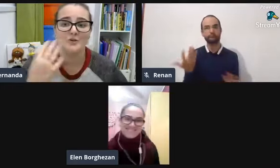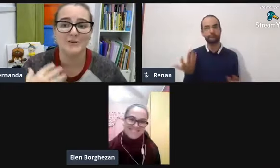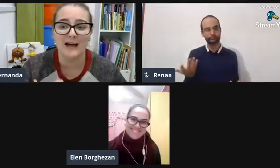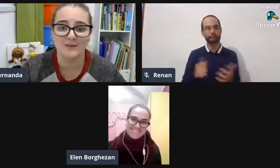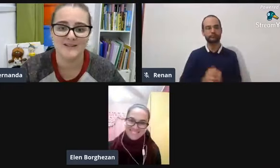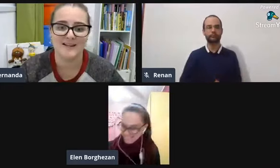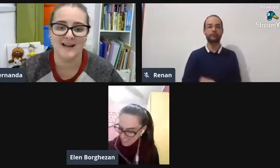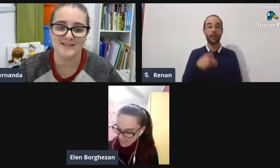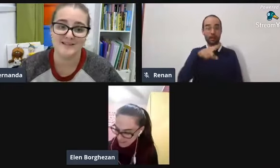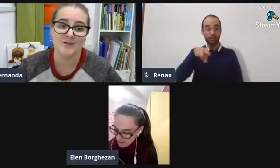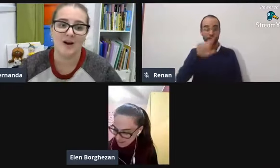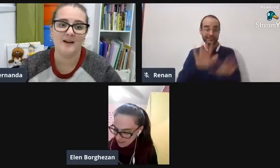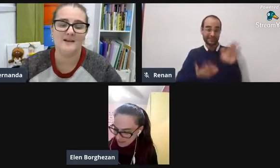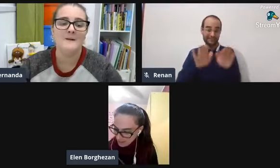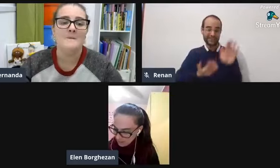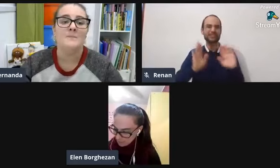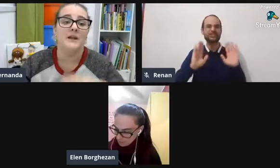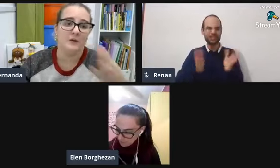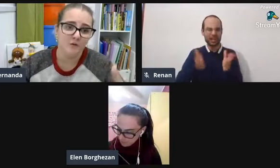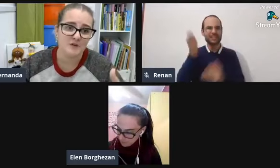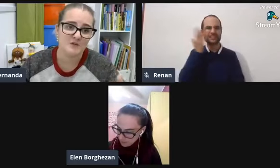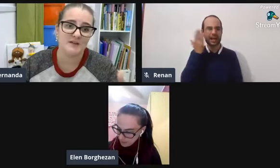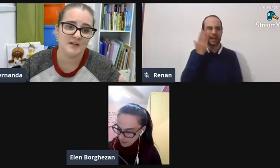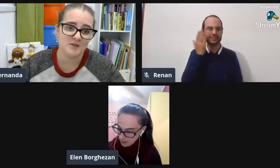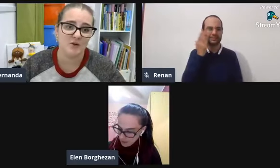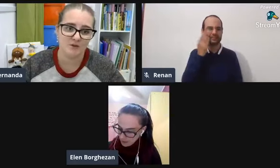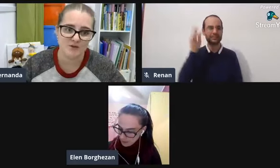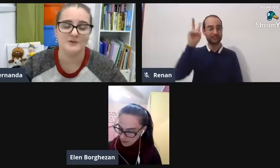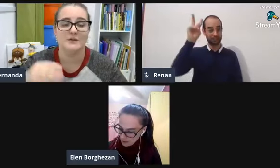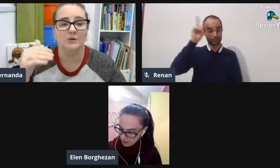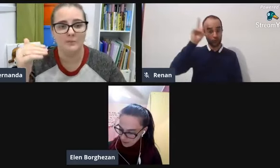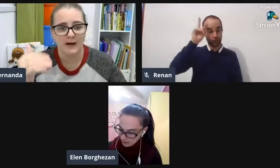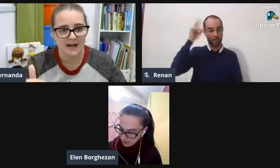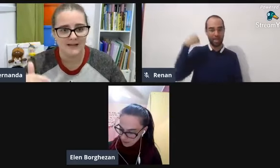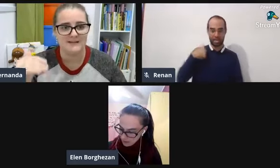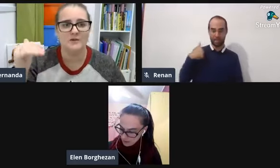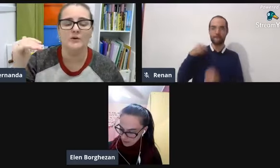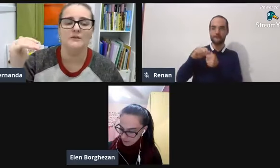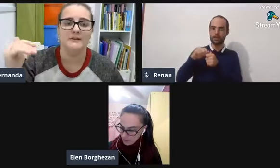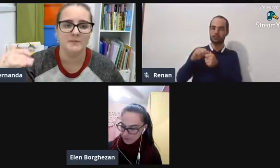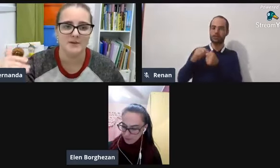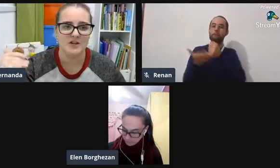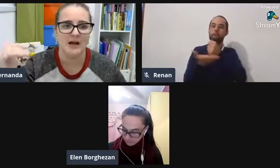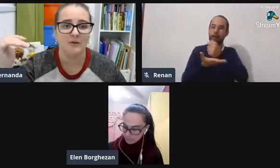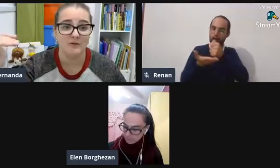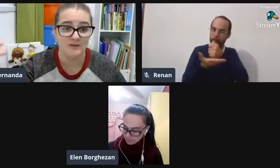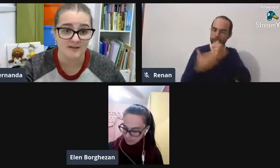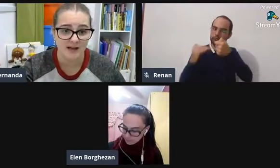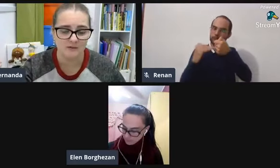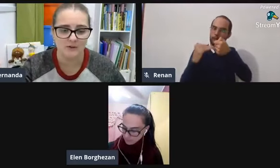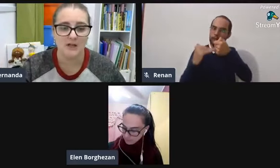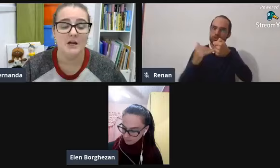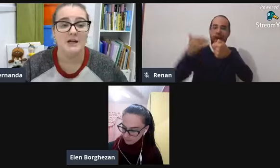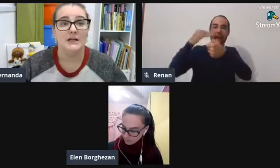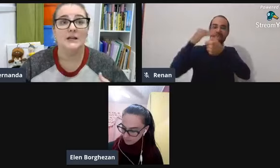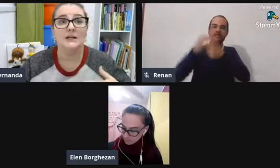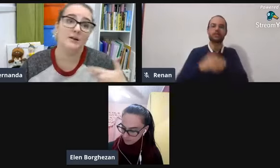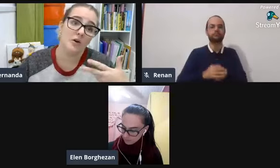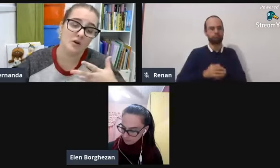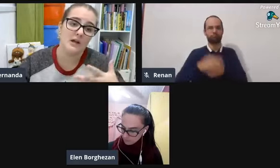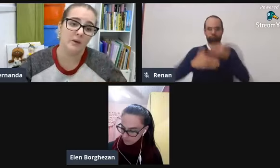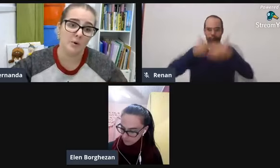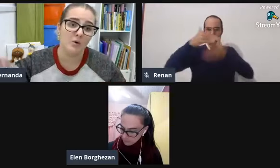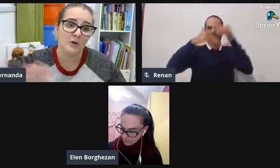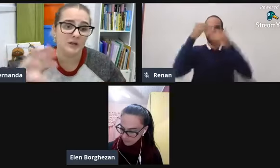ou escutado essa história, eu fiz os 3 cursos, o básico, intermediário e o avançado.